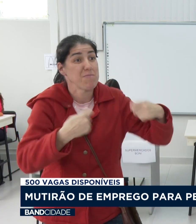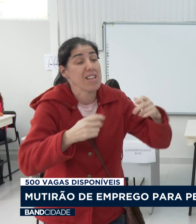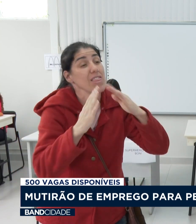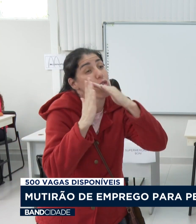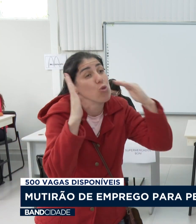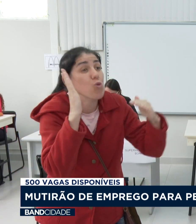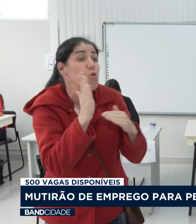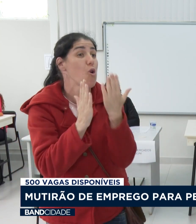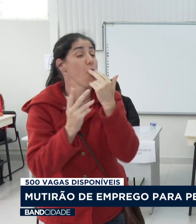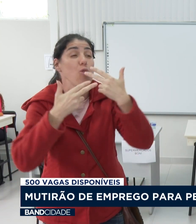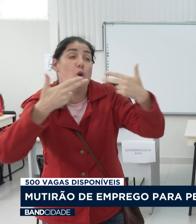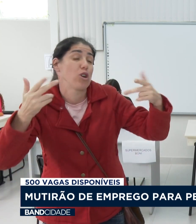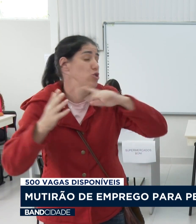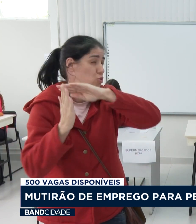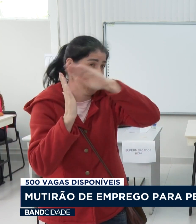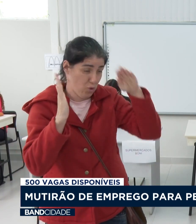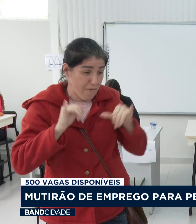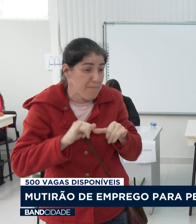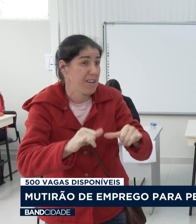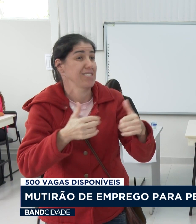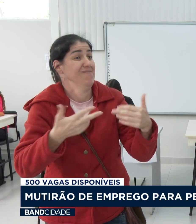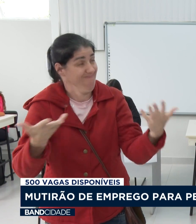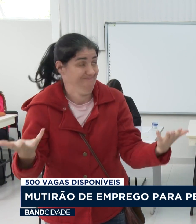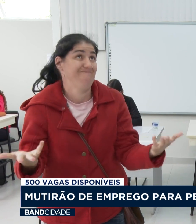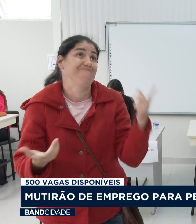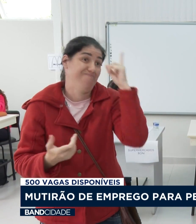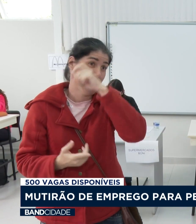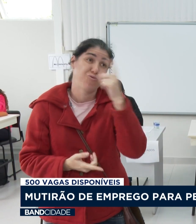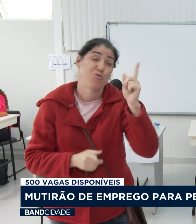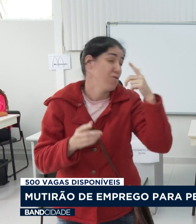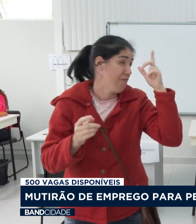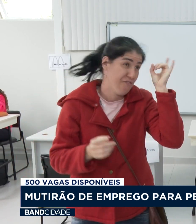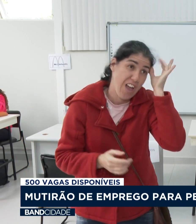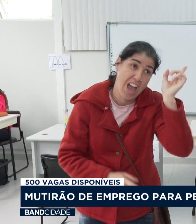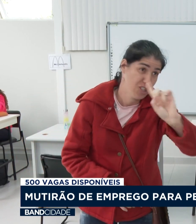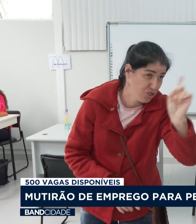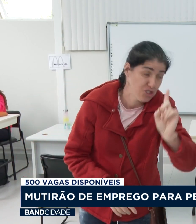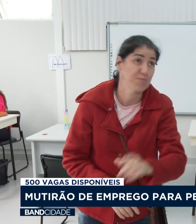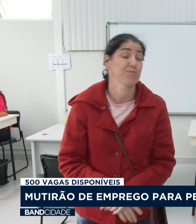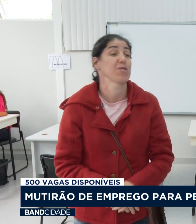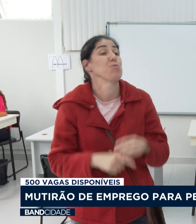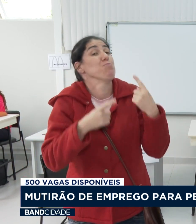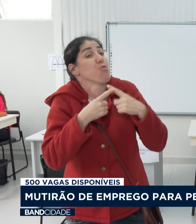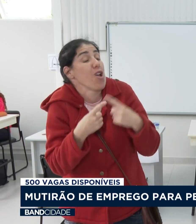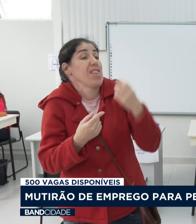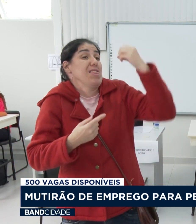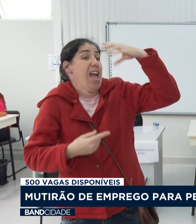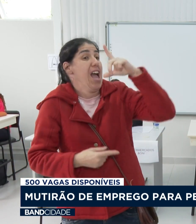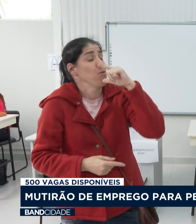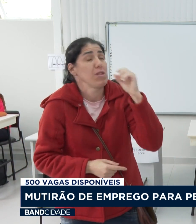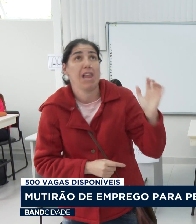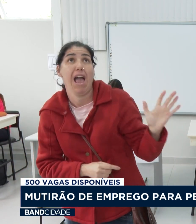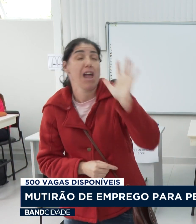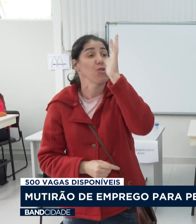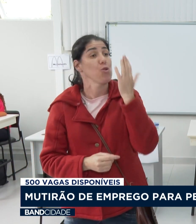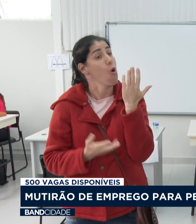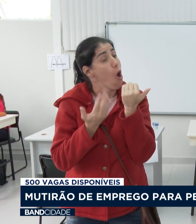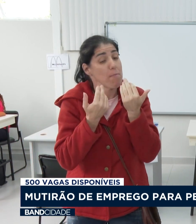preciso do salário, porque eu tenho 2 filhos, preciso de várias coisas para minha casa e não está fácil encontrar emprego,